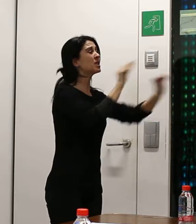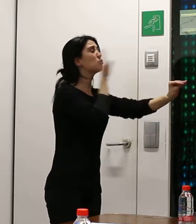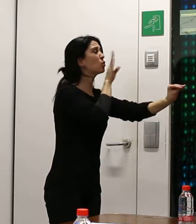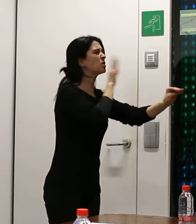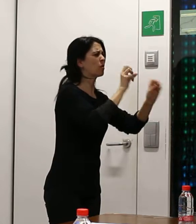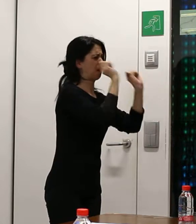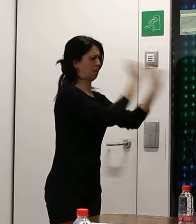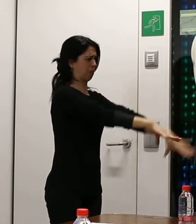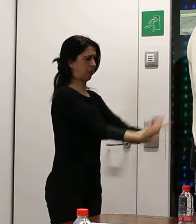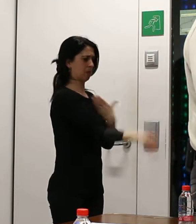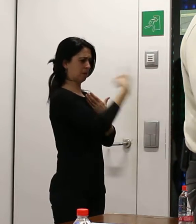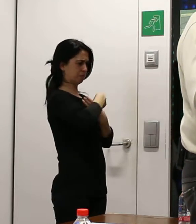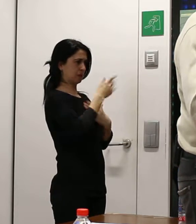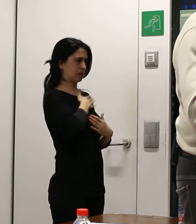cooperativa.